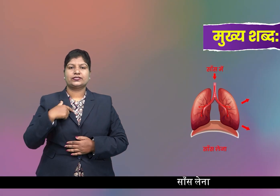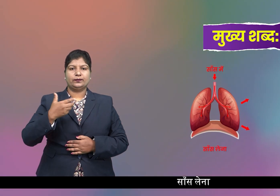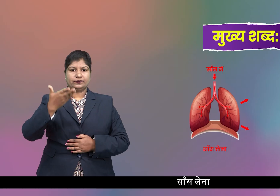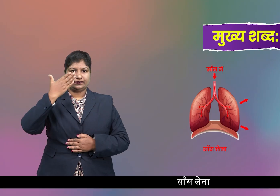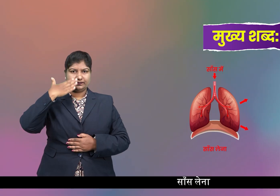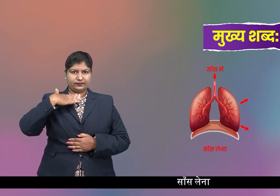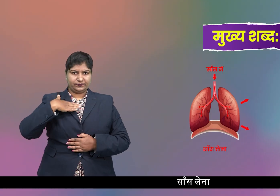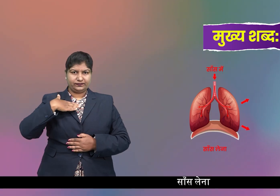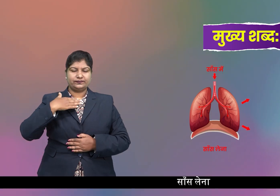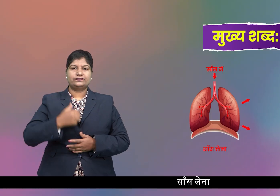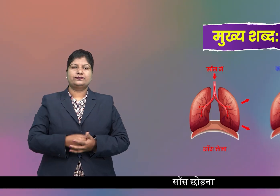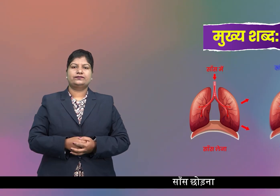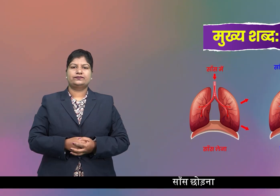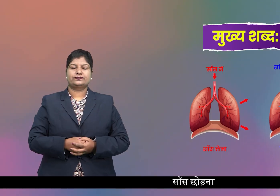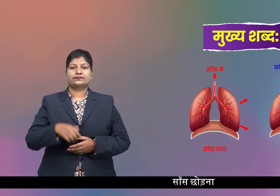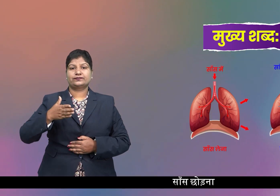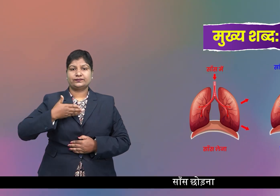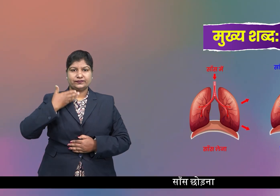लेना, सांस छोड़ना।